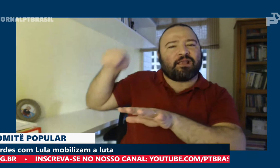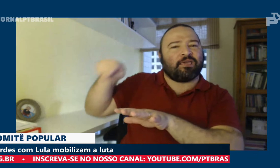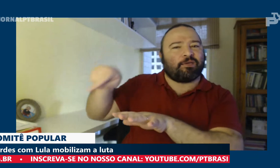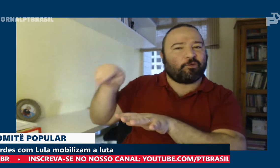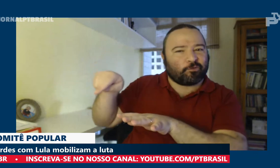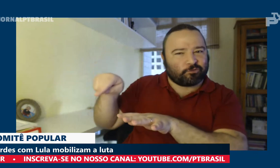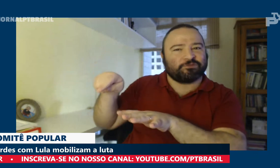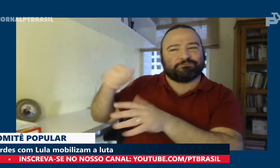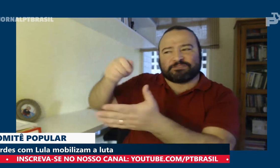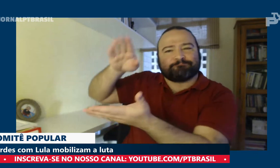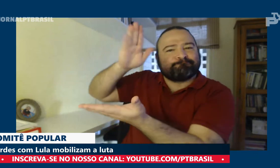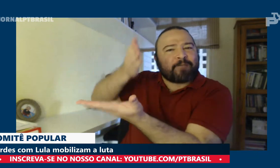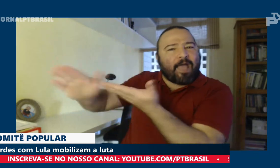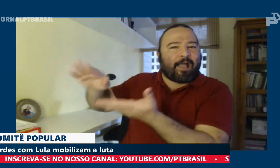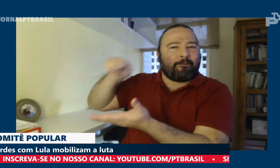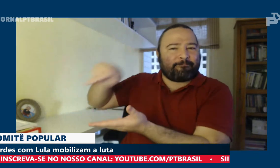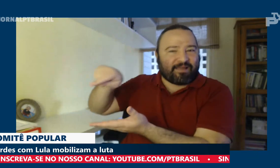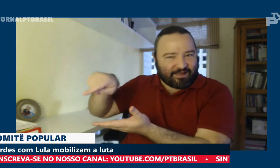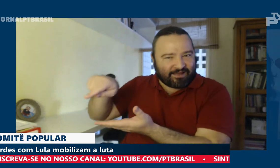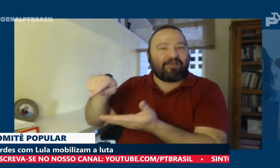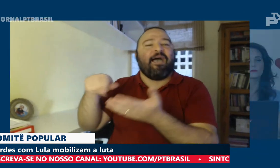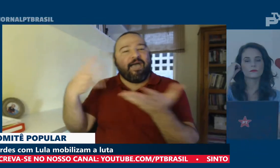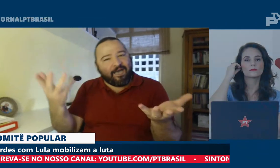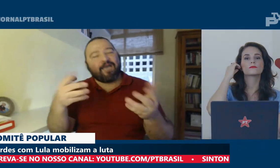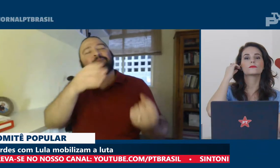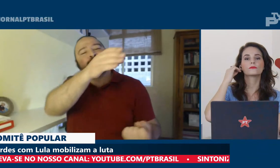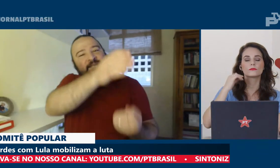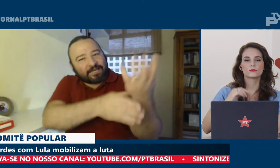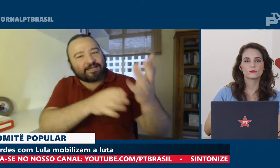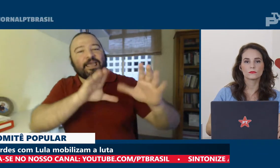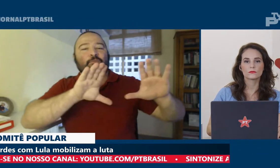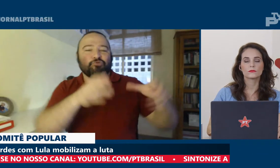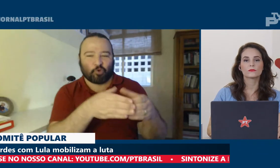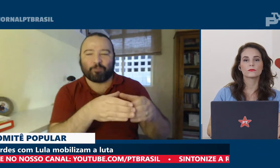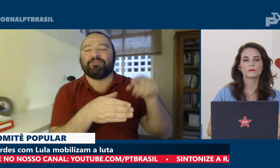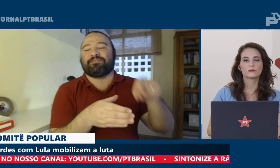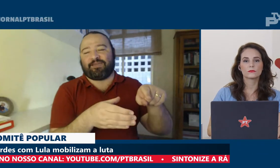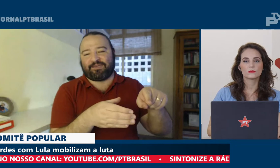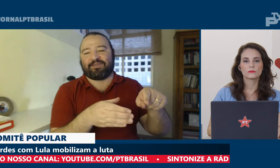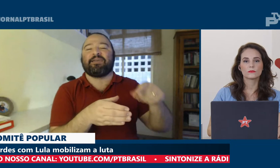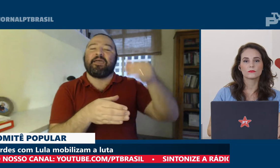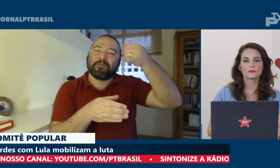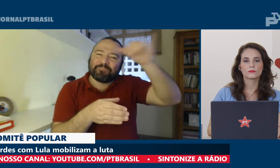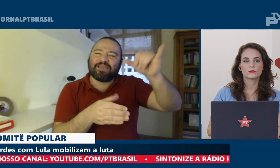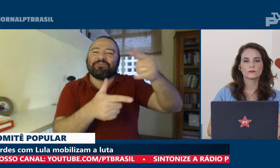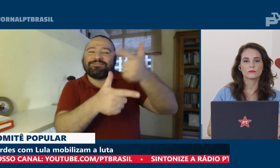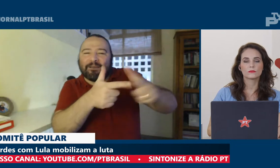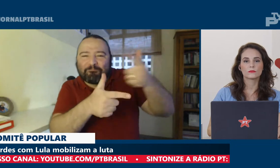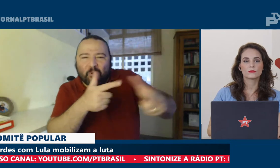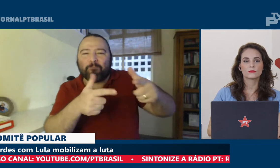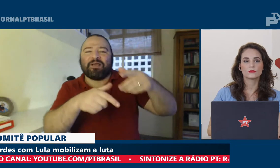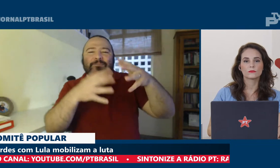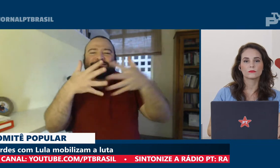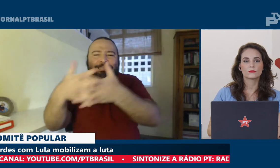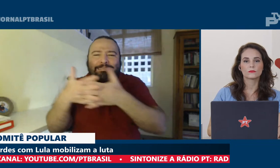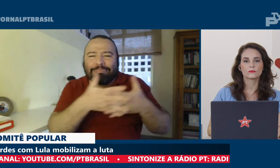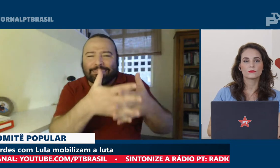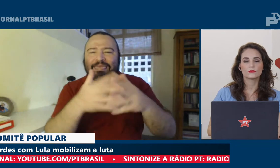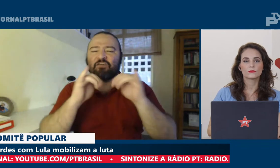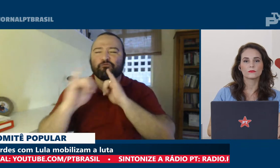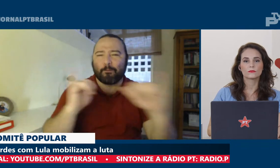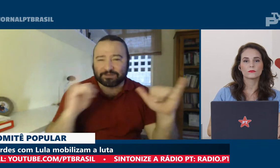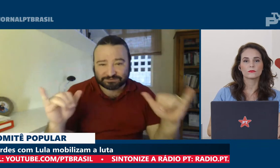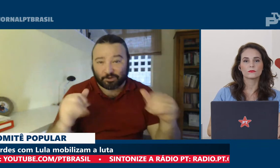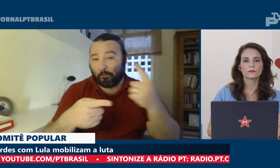Então, são as propostas de combate à fake news que a gente luta, e por isso o nosso